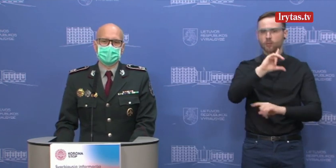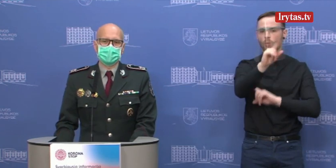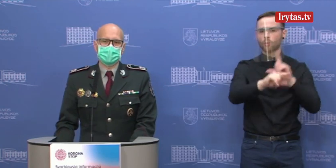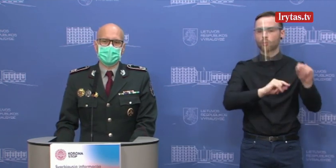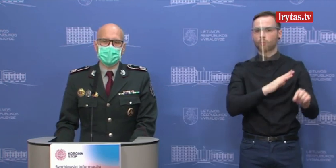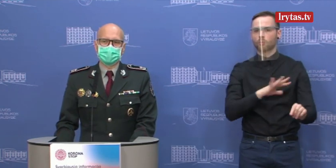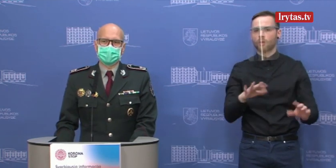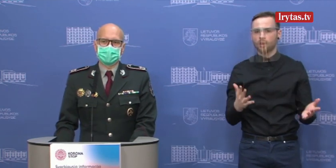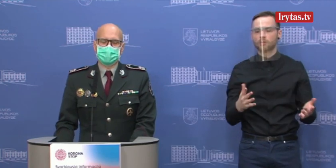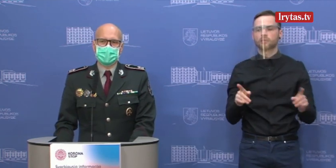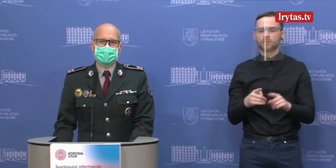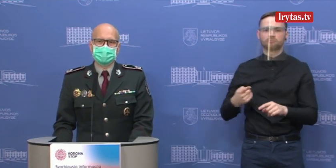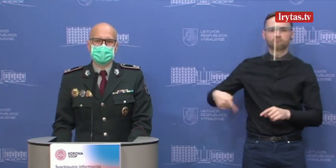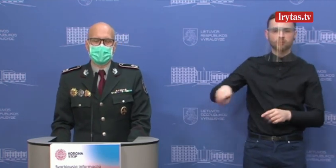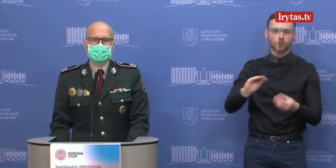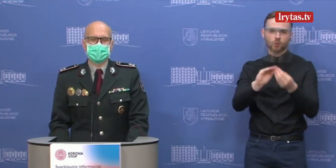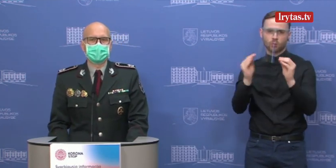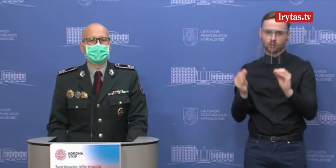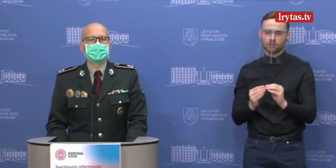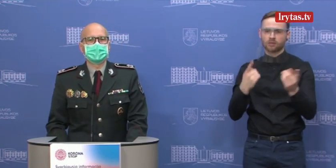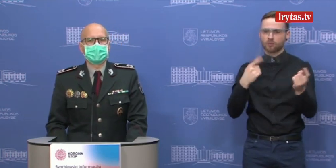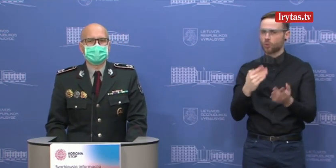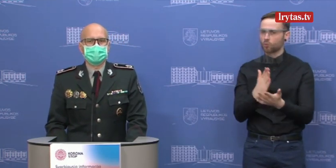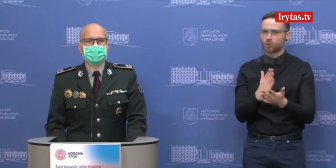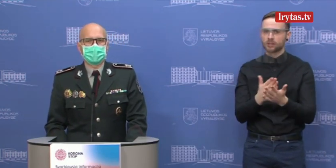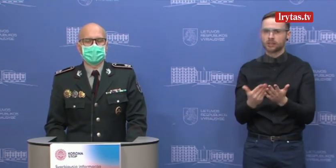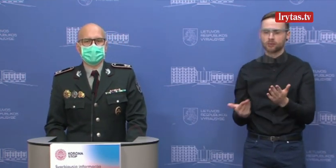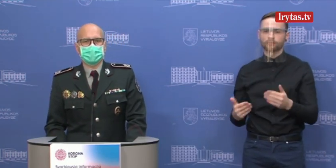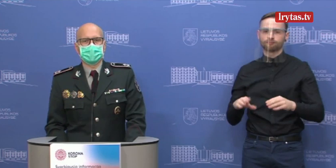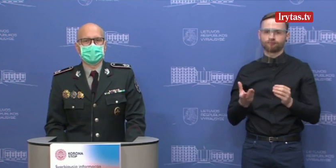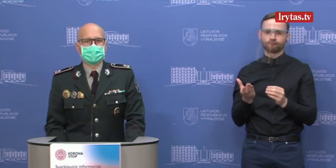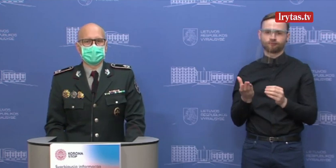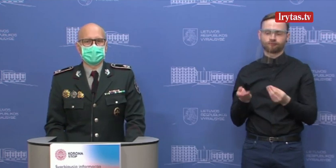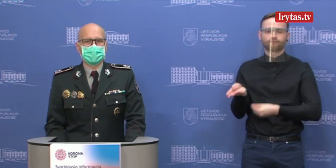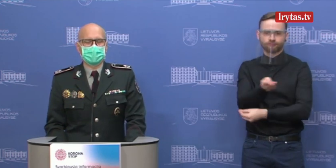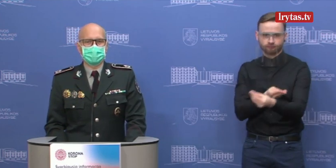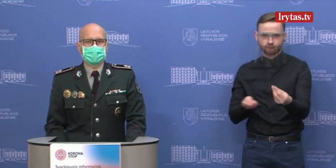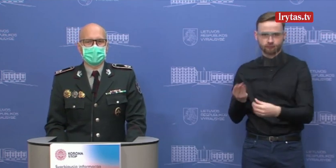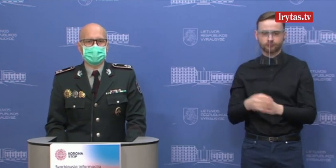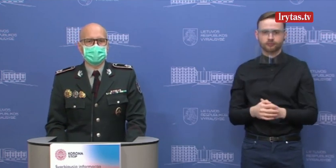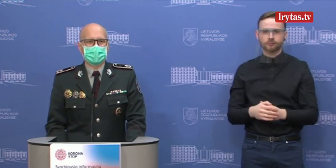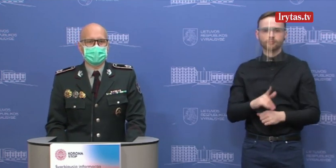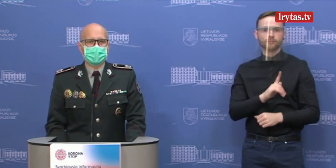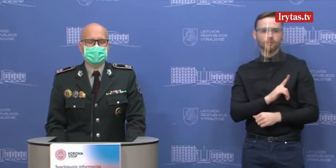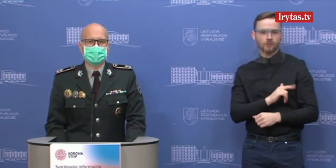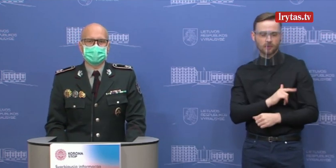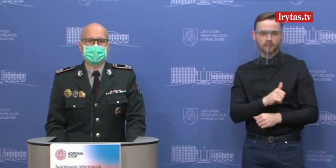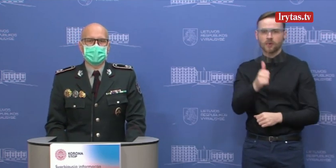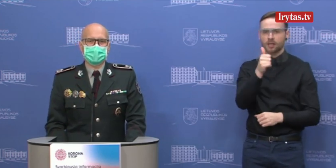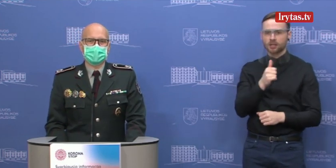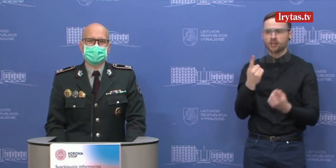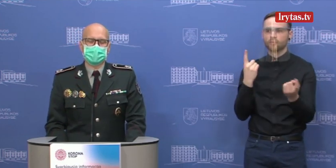mes suderinom, kad ta informacija bus teikiama. Tai mūsų kolegos Latvijoje ir Estijoje ta